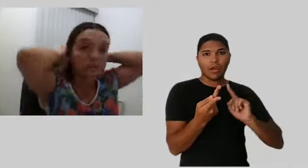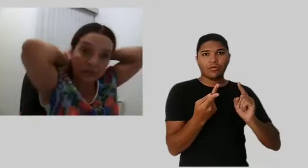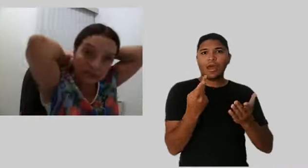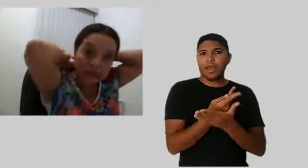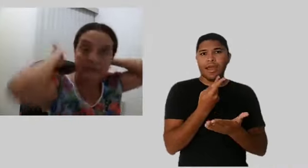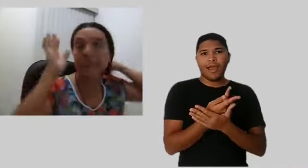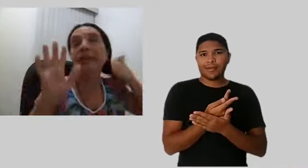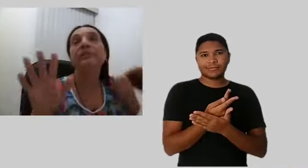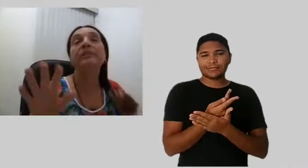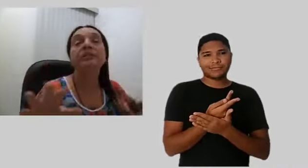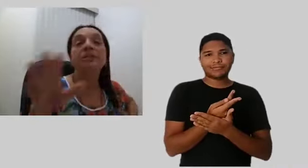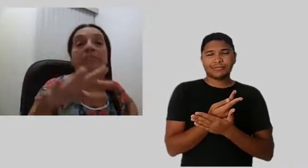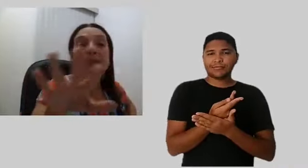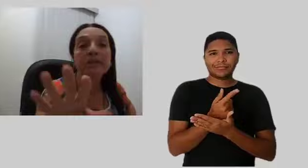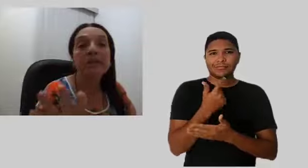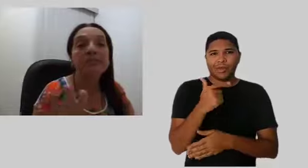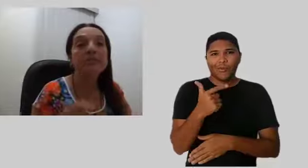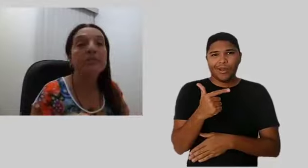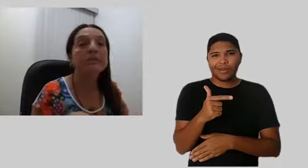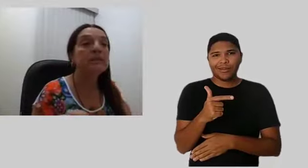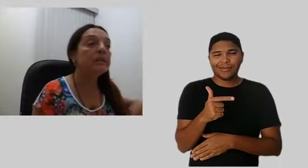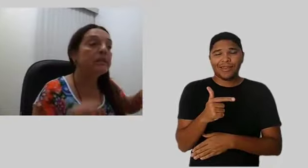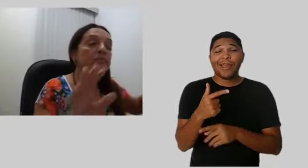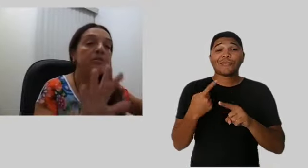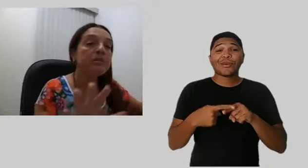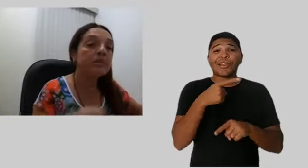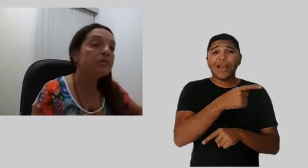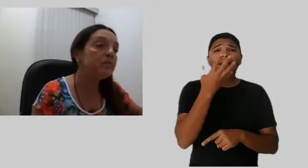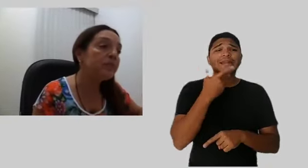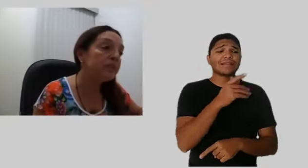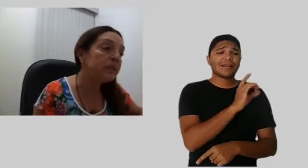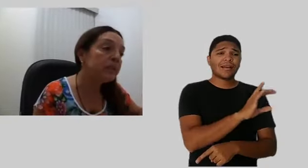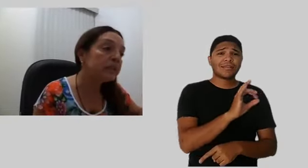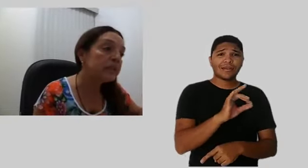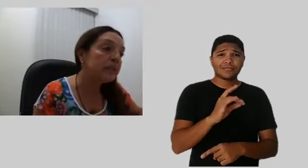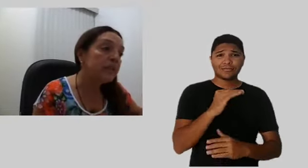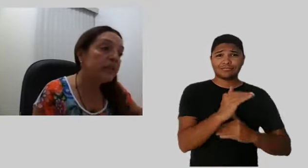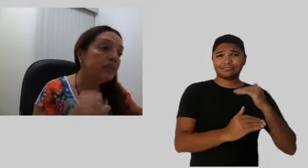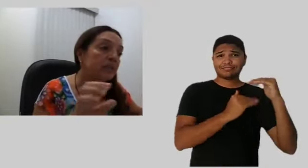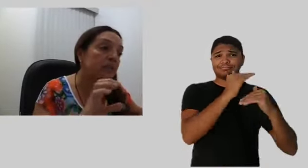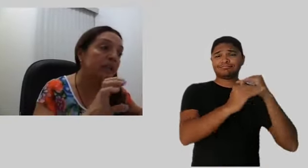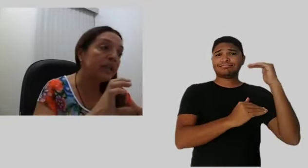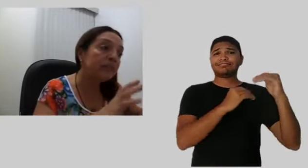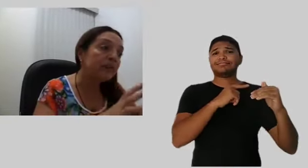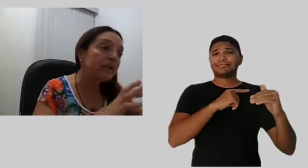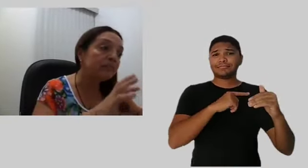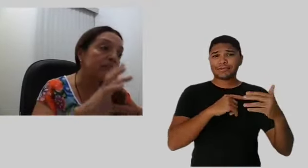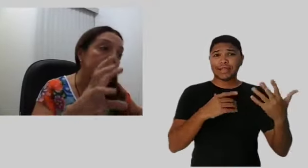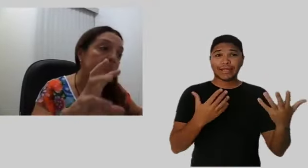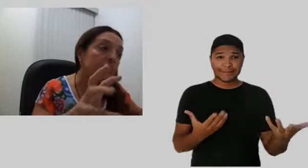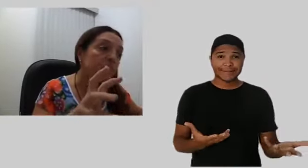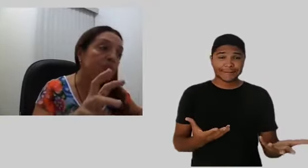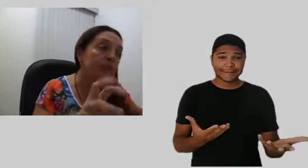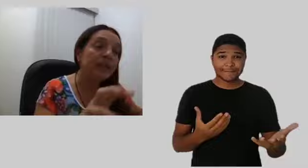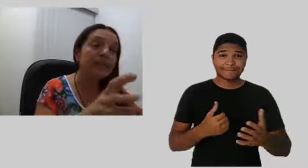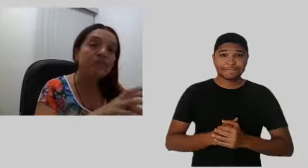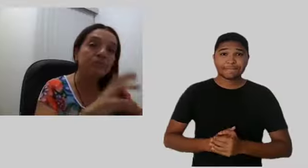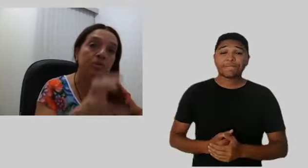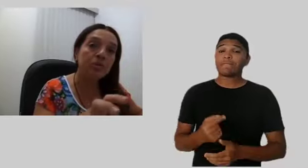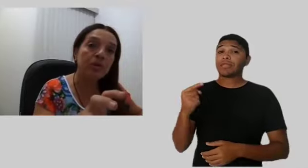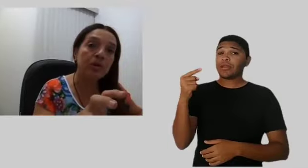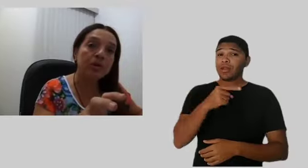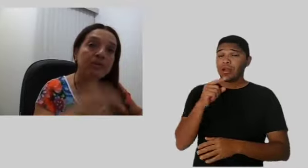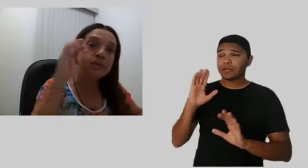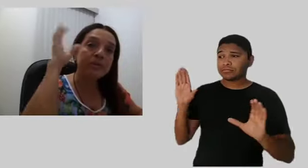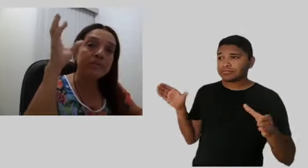Não existe isso, essa palavra não existe nem para Piaget nem para Vygotsky. Depende do desenvolvimento da criança. Então, só que ela vai, o que